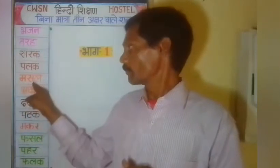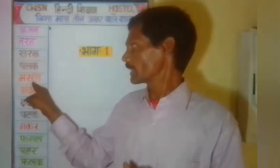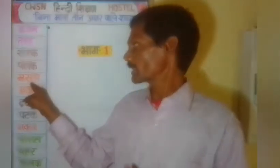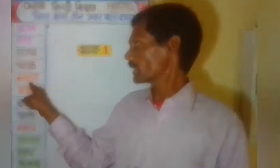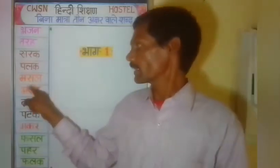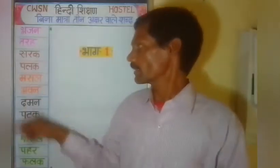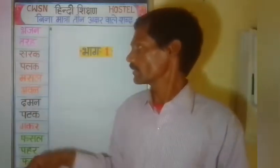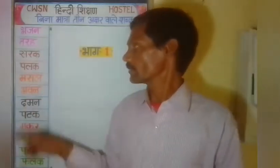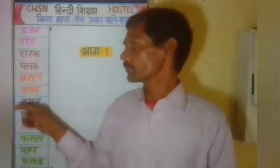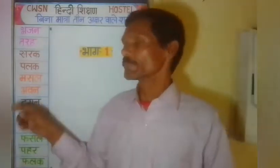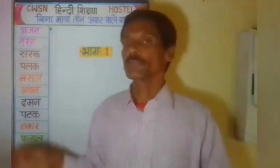मसल।